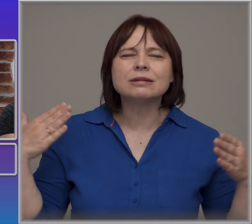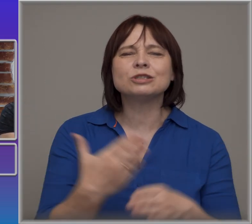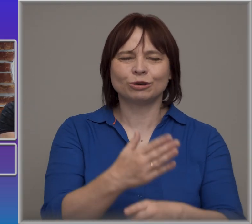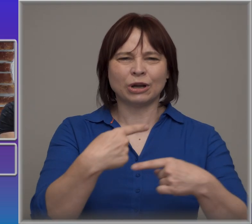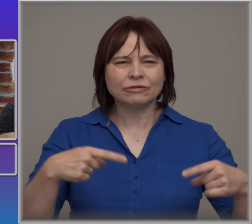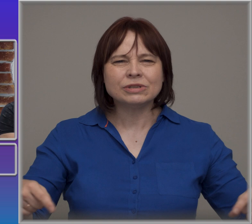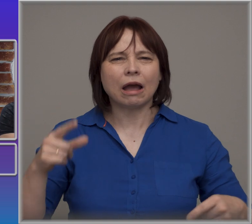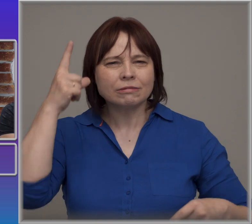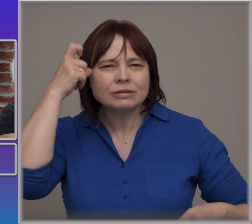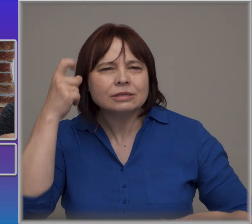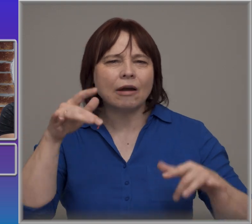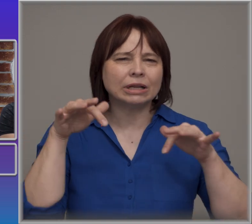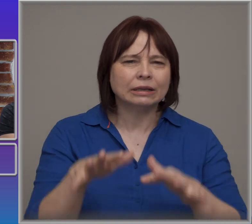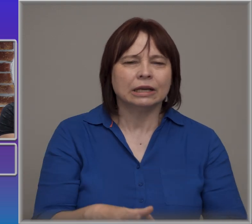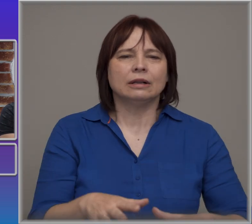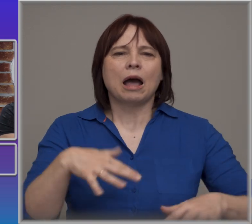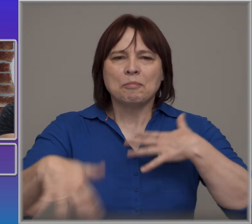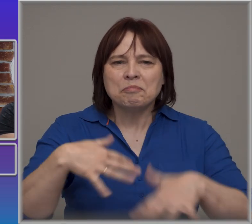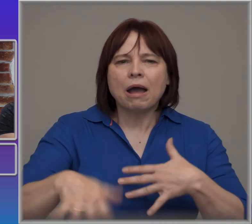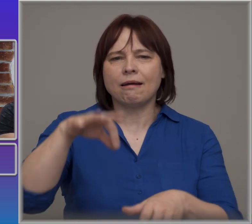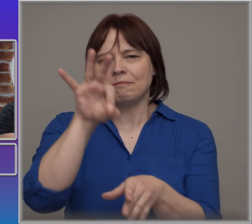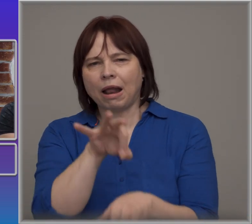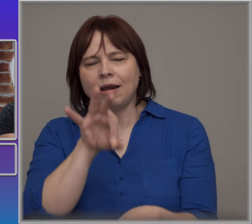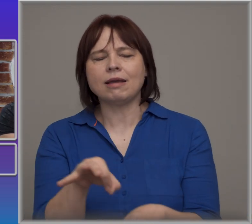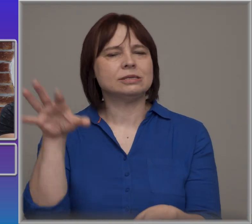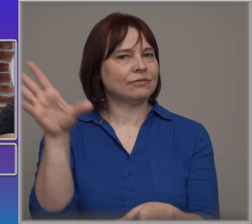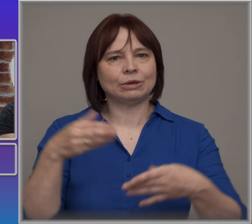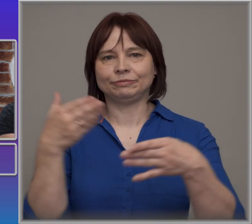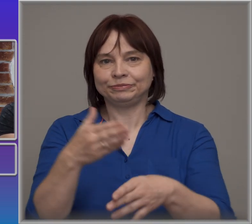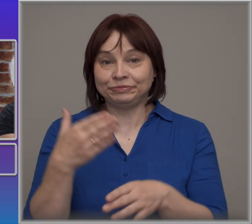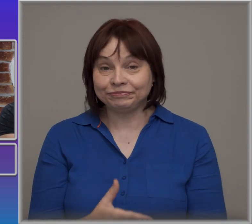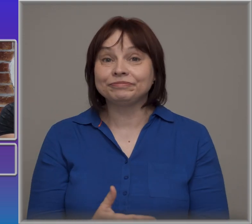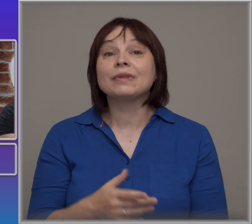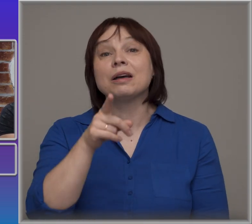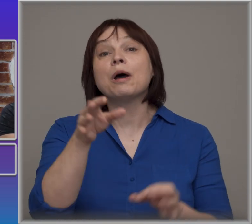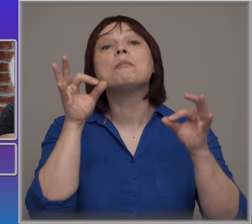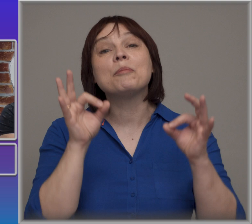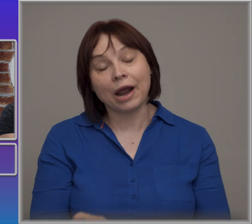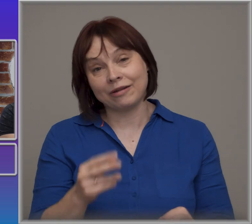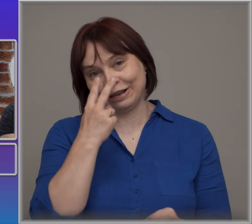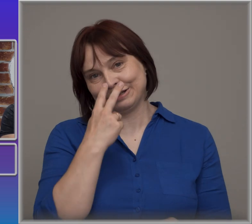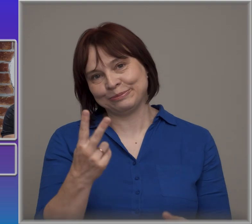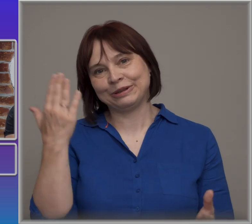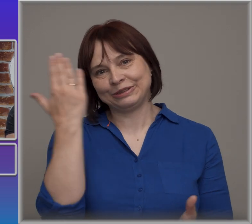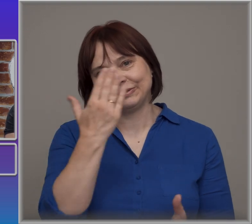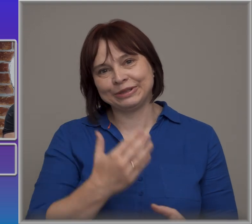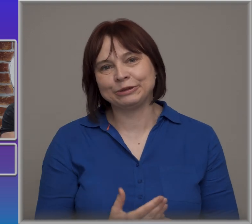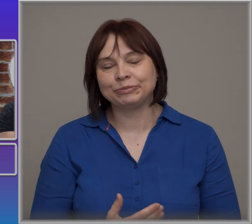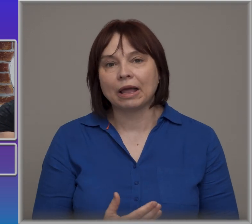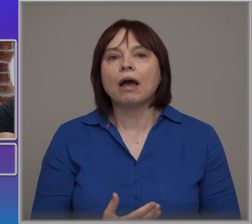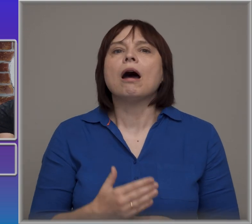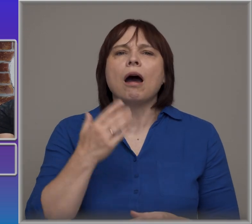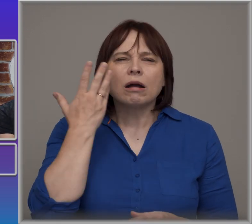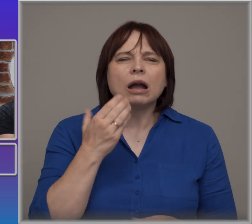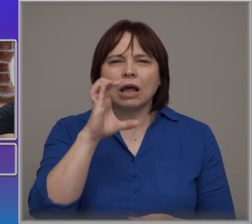тьмы, немощи, болезни. И мы преуспеваем во всем. Вы в правильном месте, дорогие. И вы знаете, когда Саул